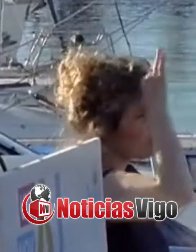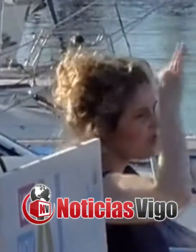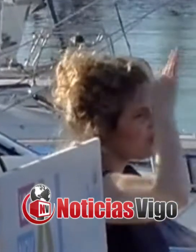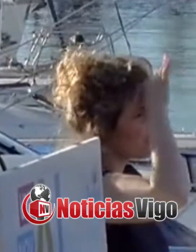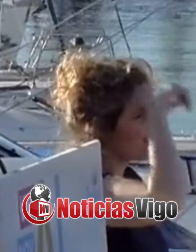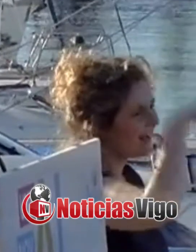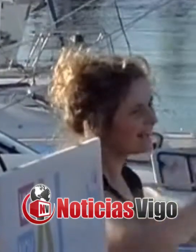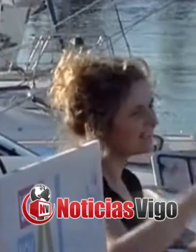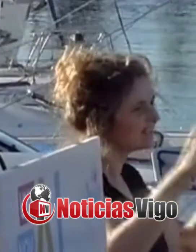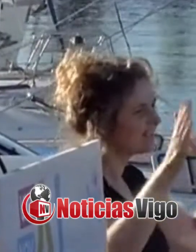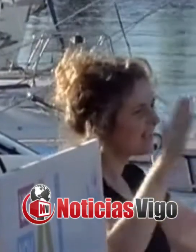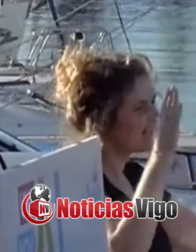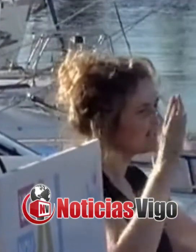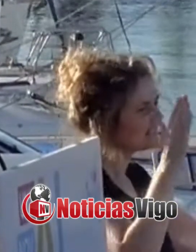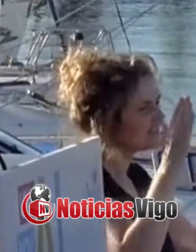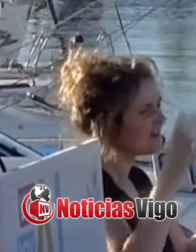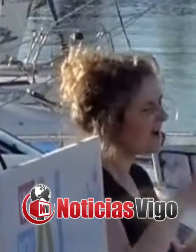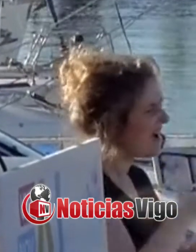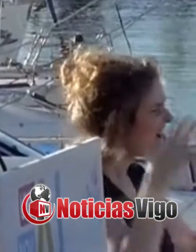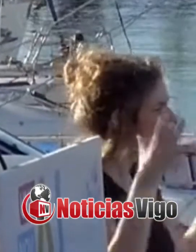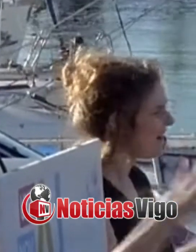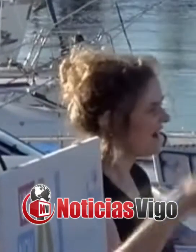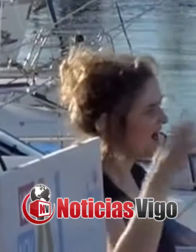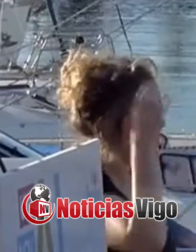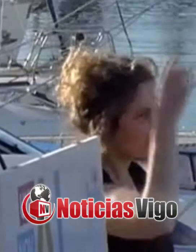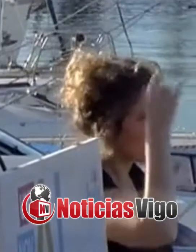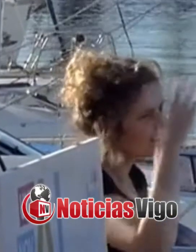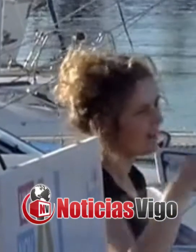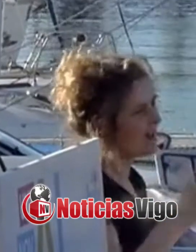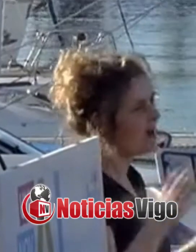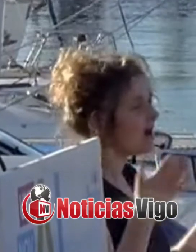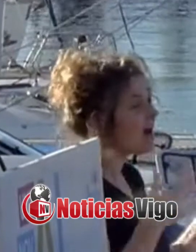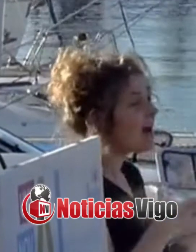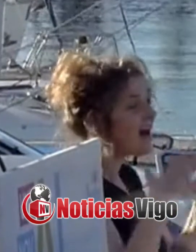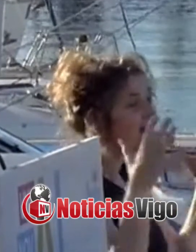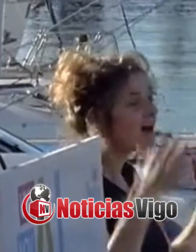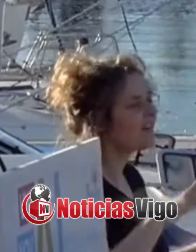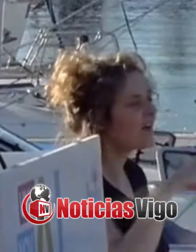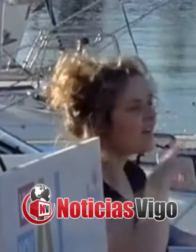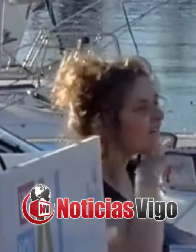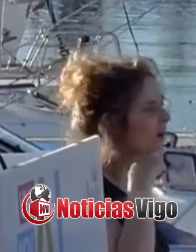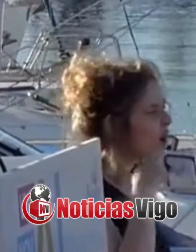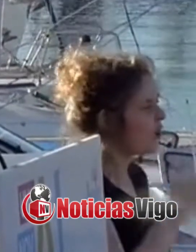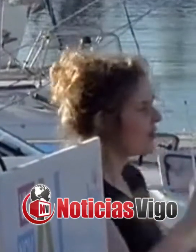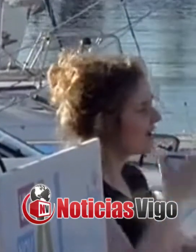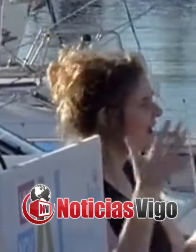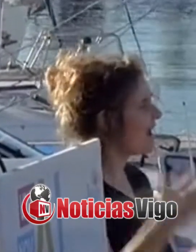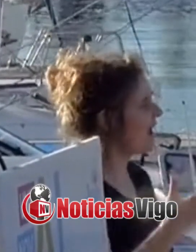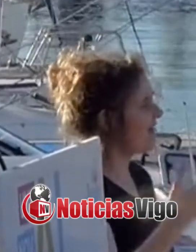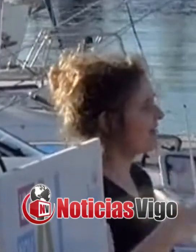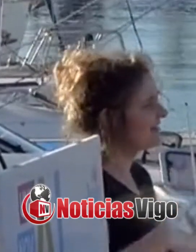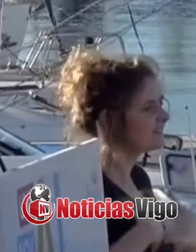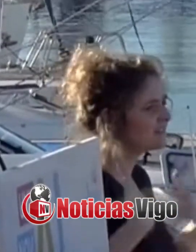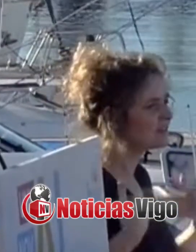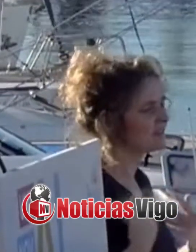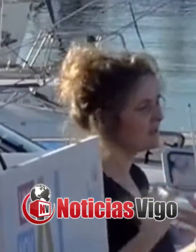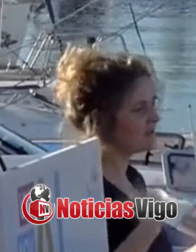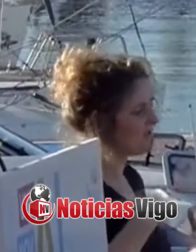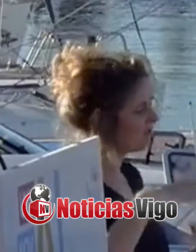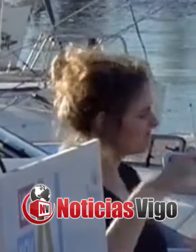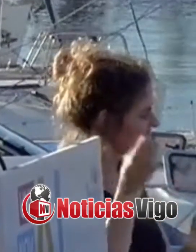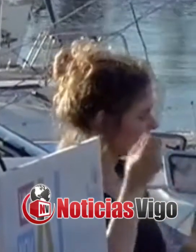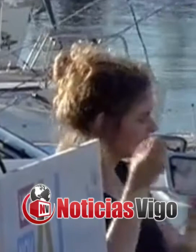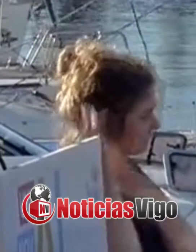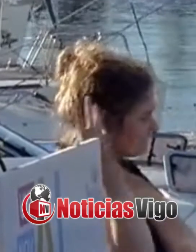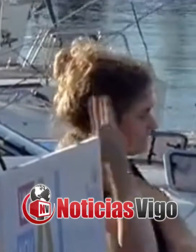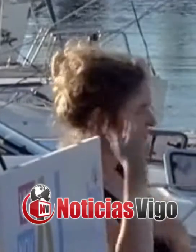este tempo de grandes ideas, de grandes valores e de grandes emocións, é tempo de deixar atrás o